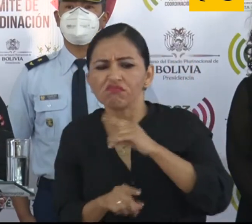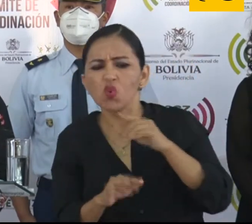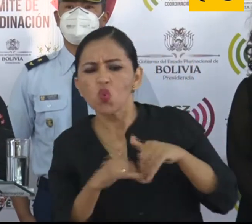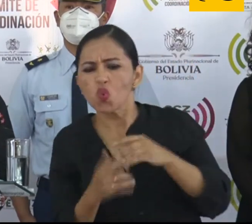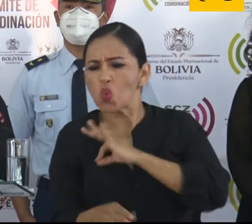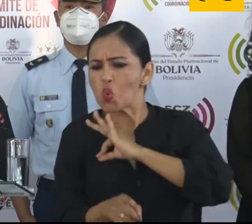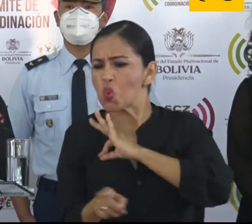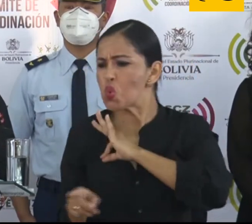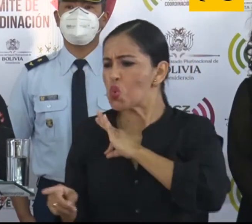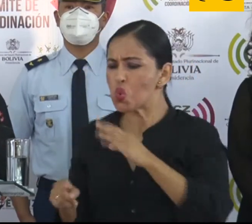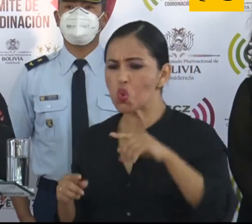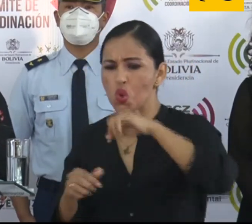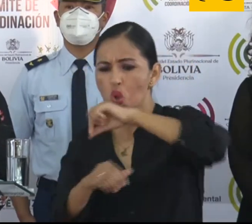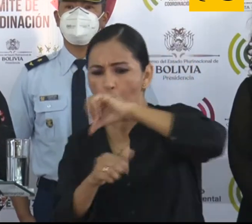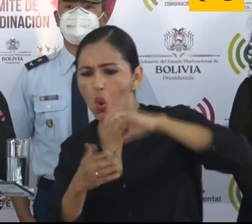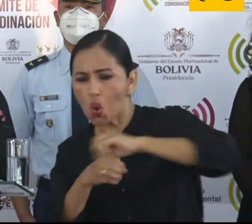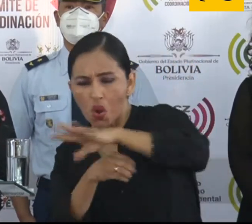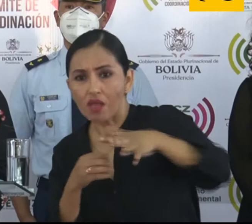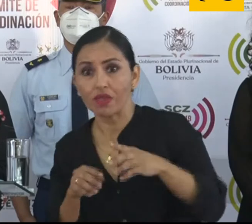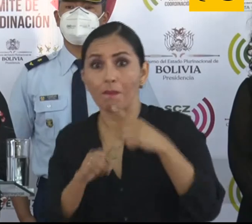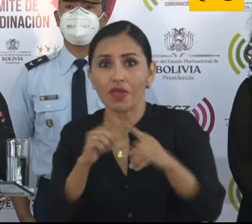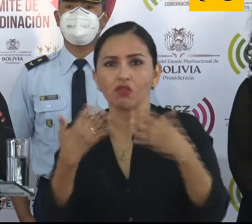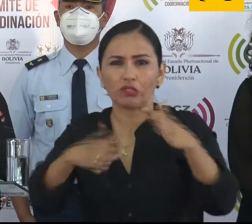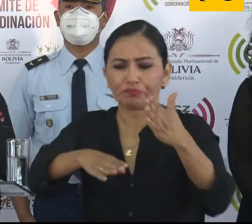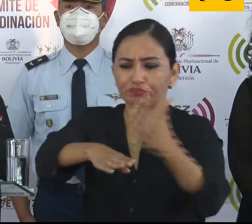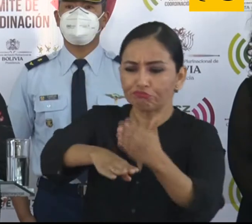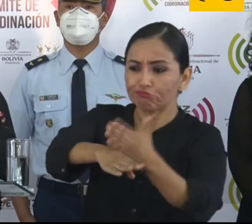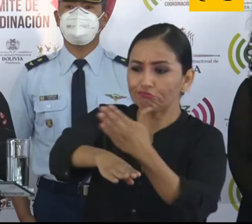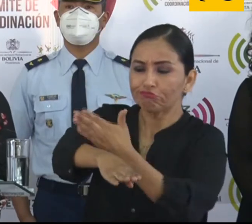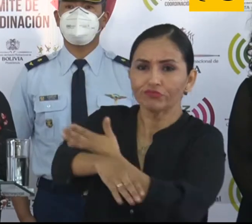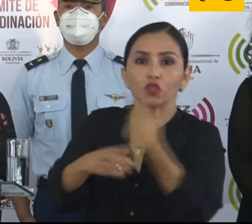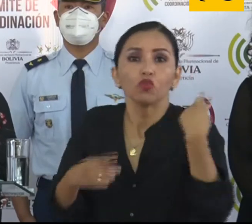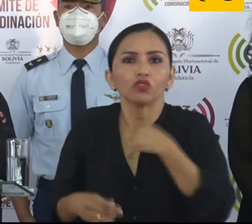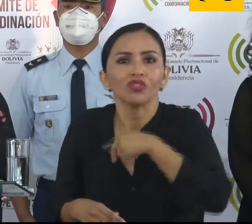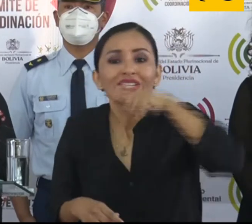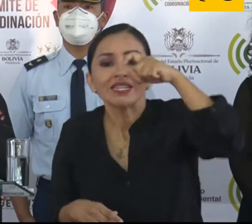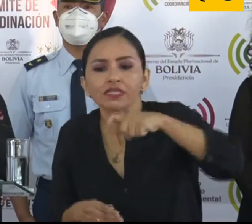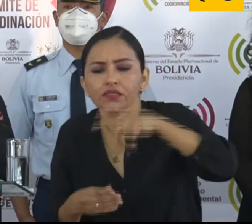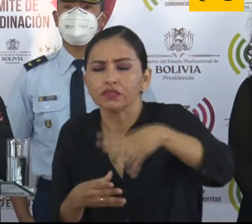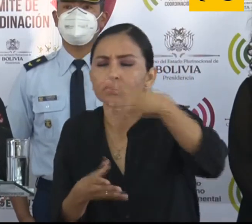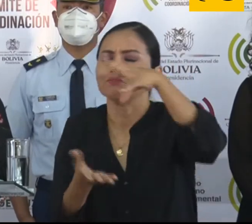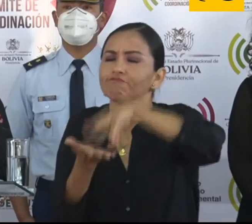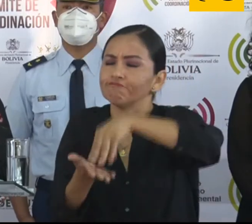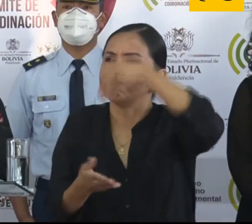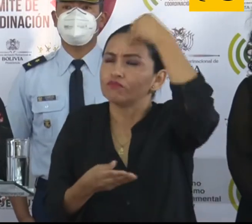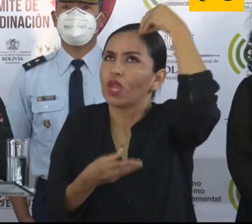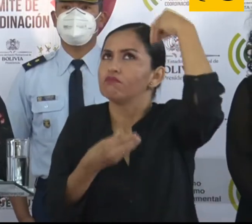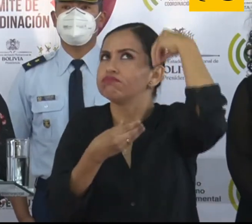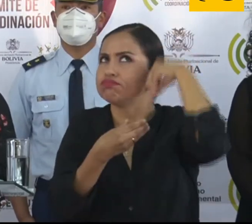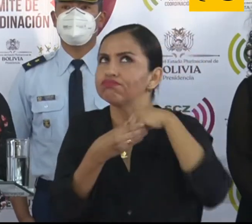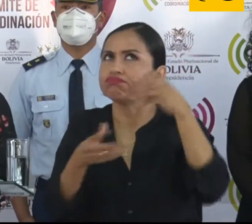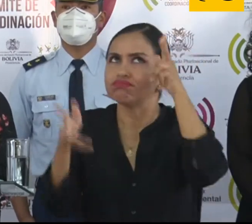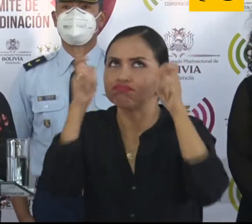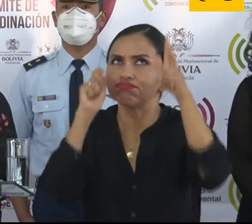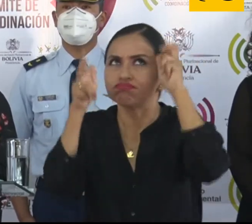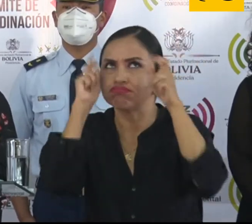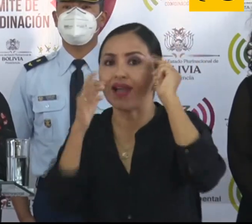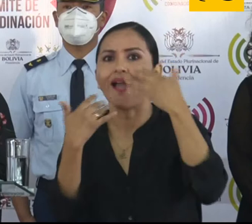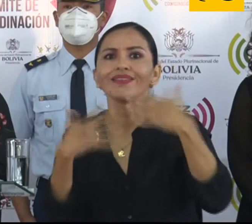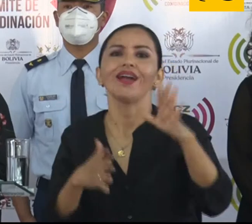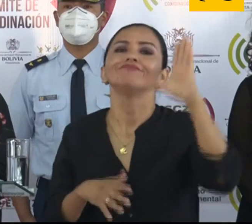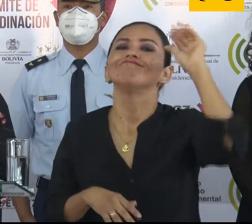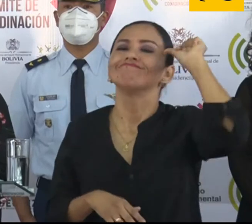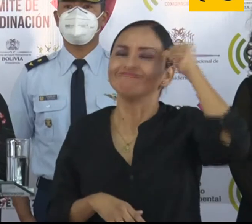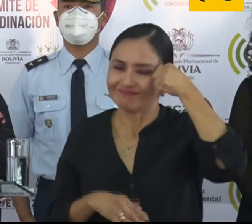absoluto, pero hemos tenido la necesidad de interiorizarnos y sabemos ahora,